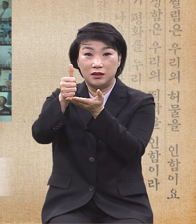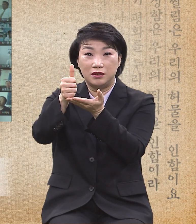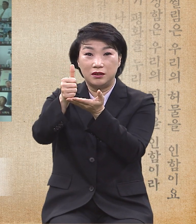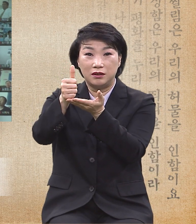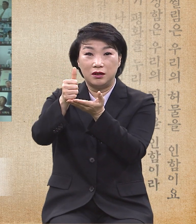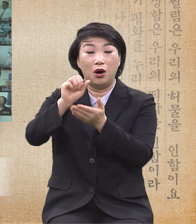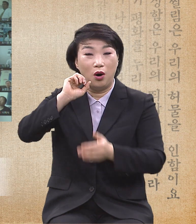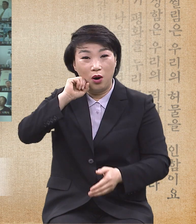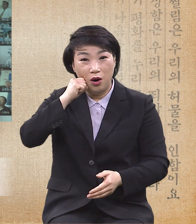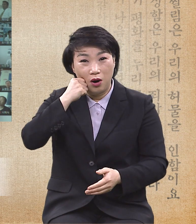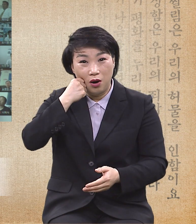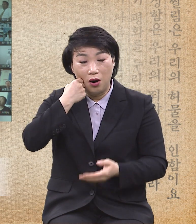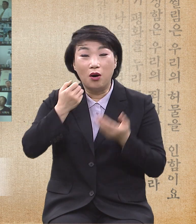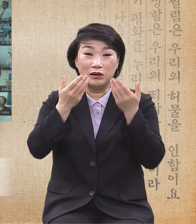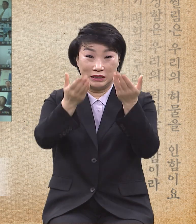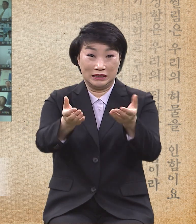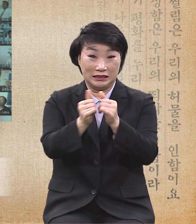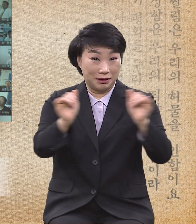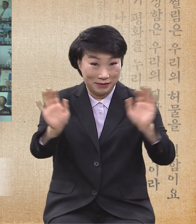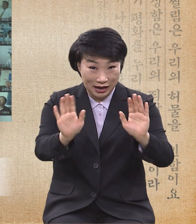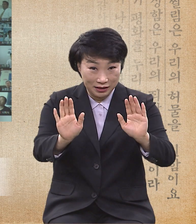억지로 하는 자 말고